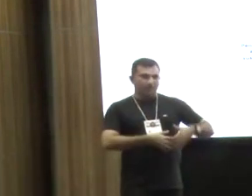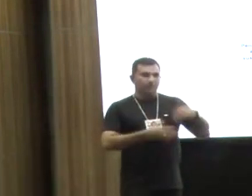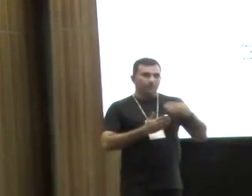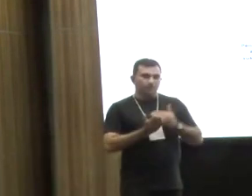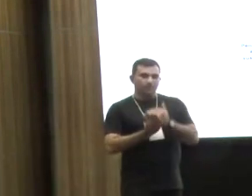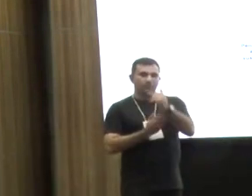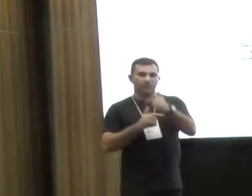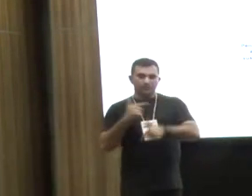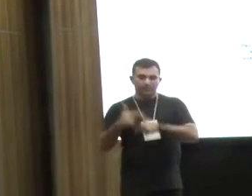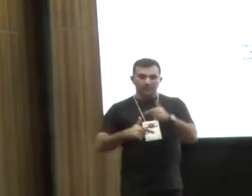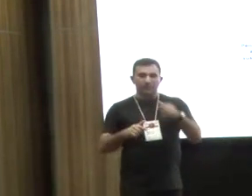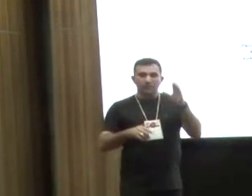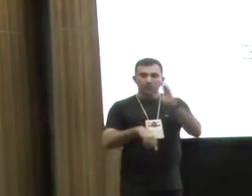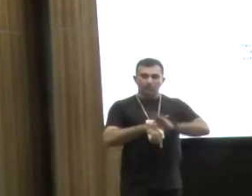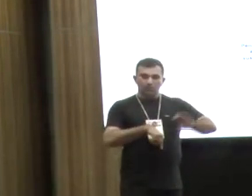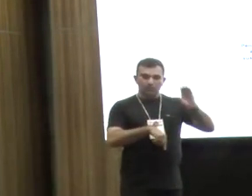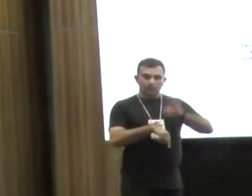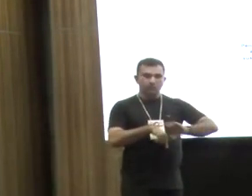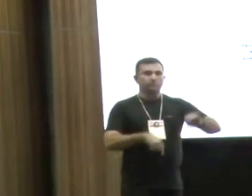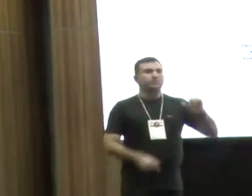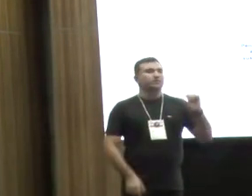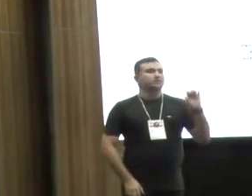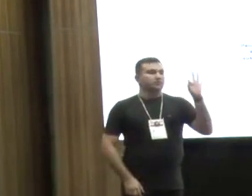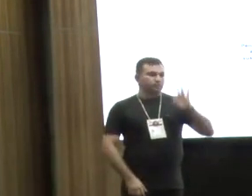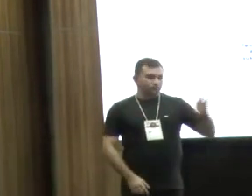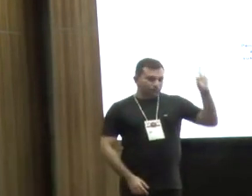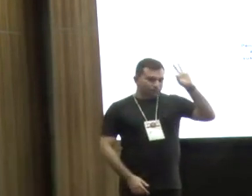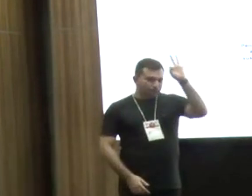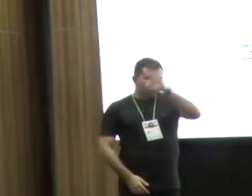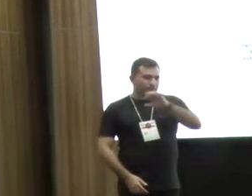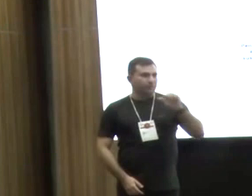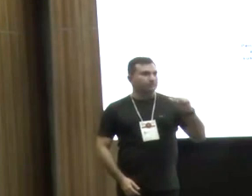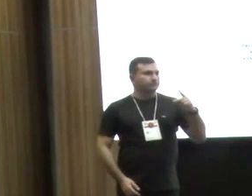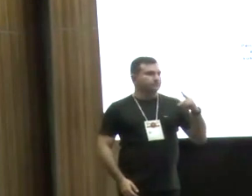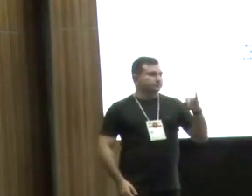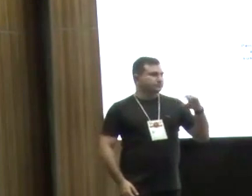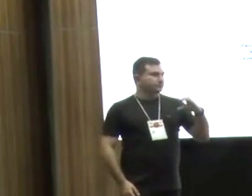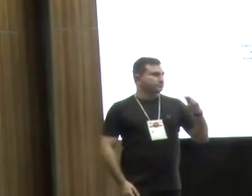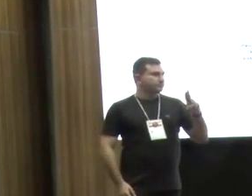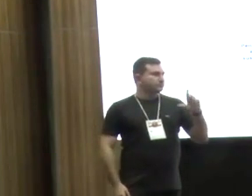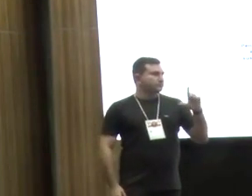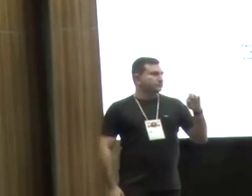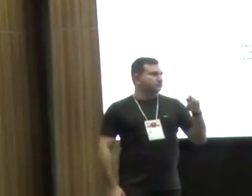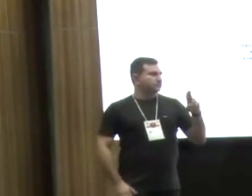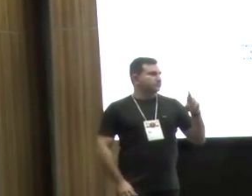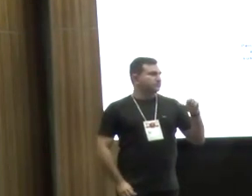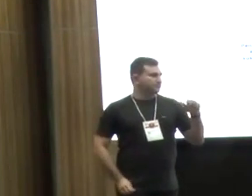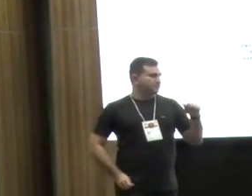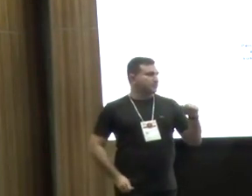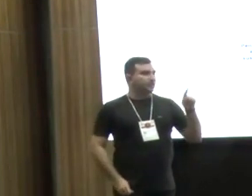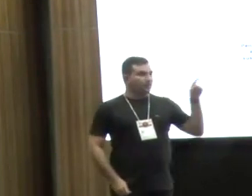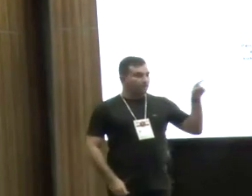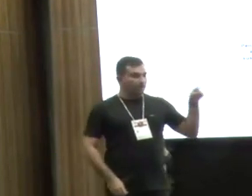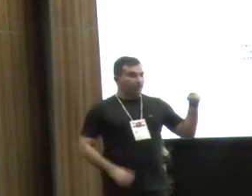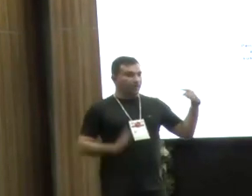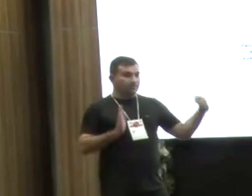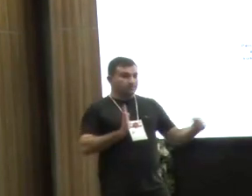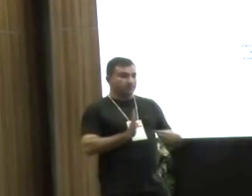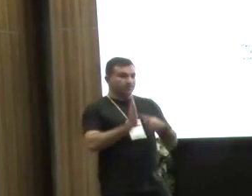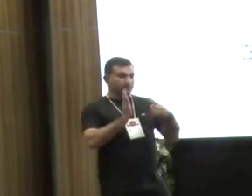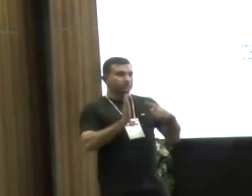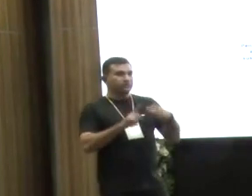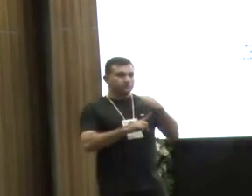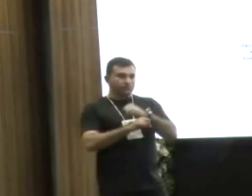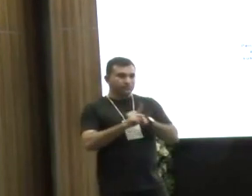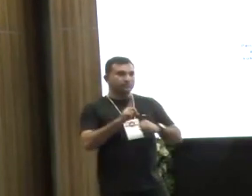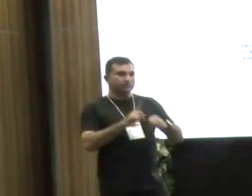trabalhou com um curso de apicultura lá. E o quanto isso estava impactando socialmente e economicamente